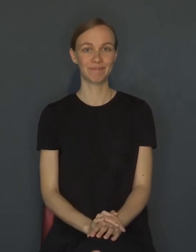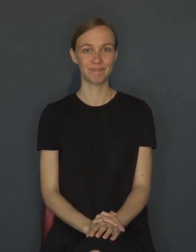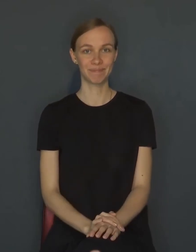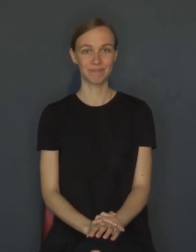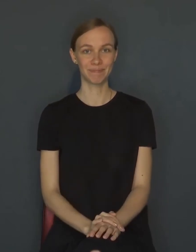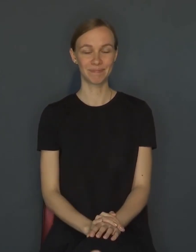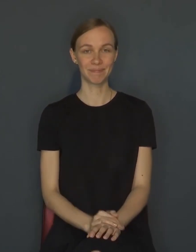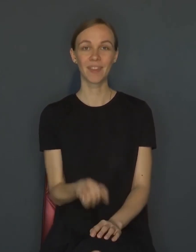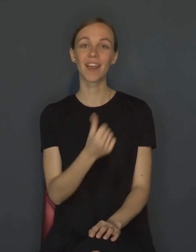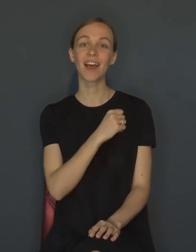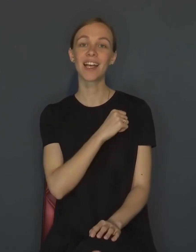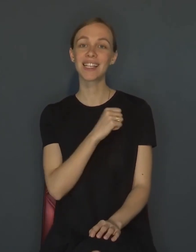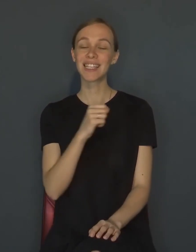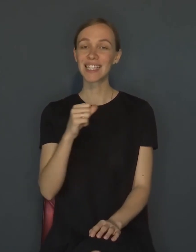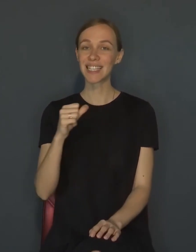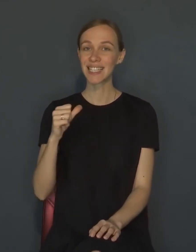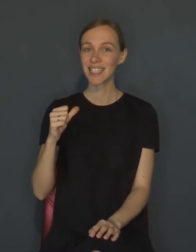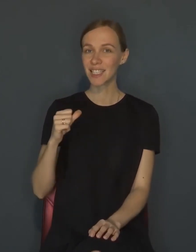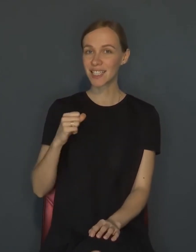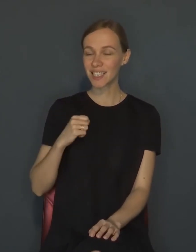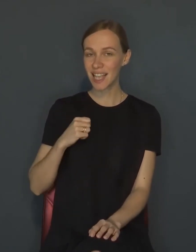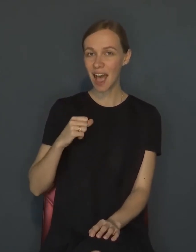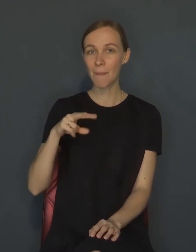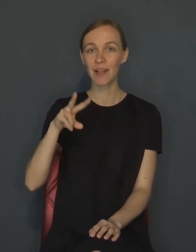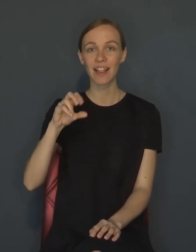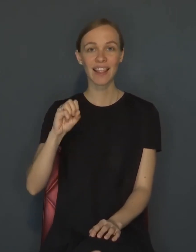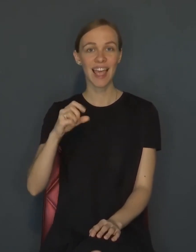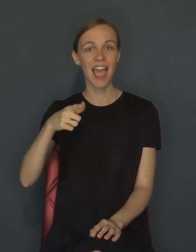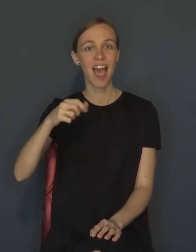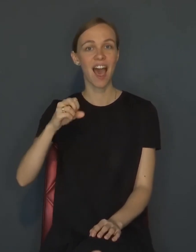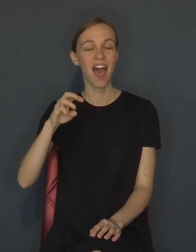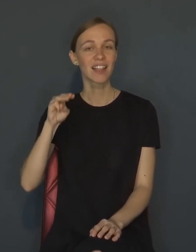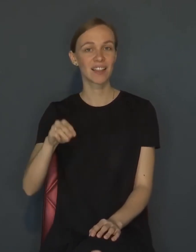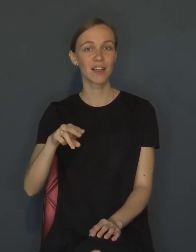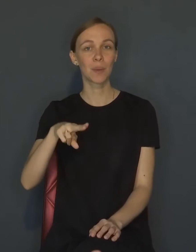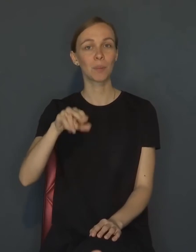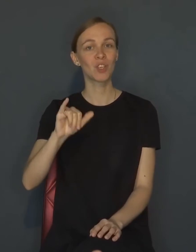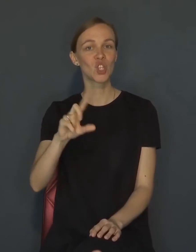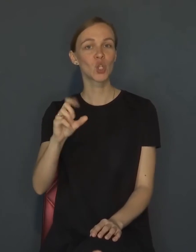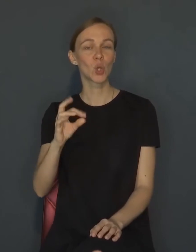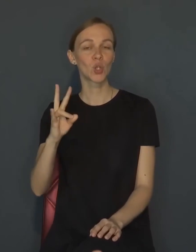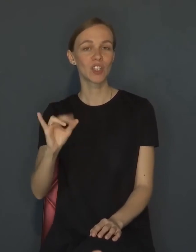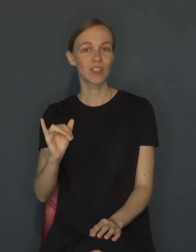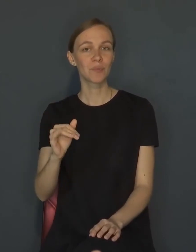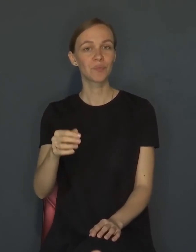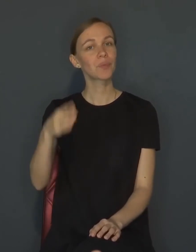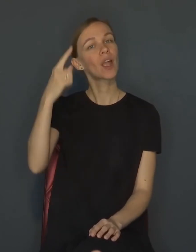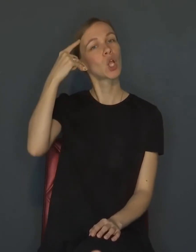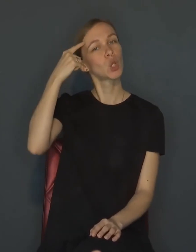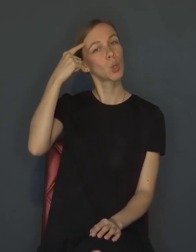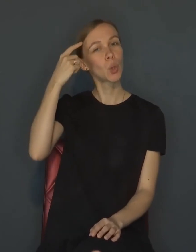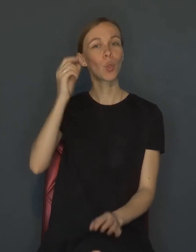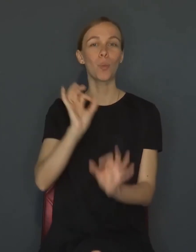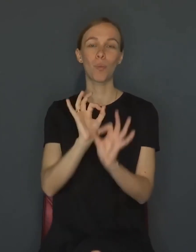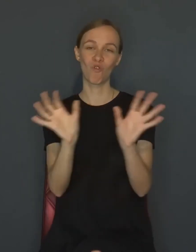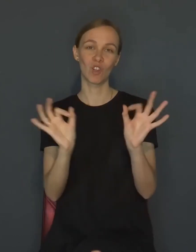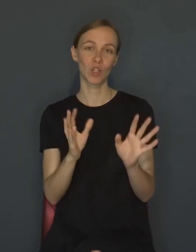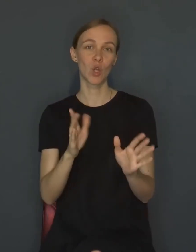Сам папський легат Пізоні висловив таку думку, що князь не поступається мужністю